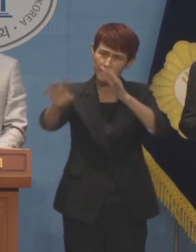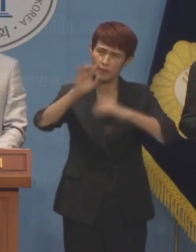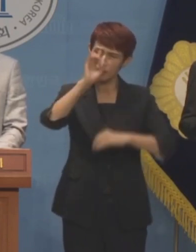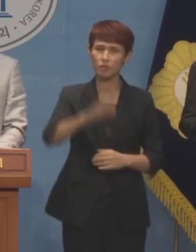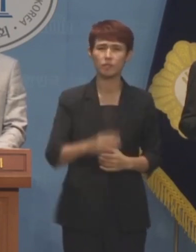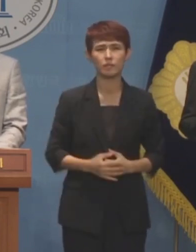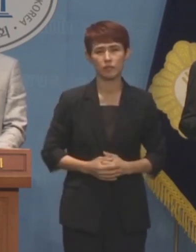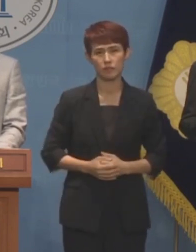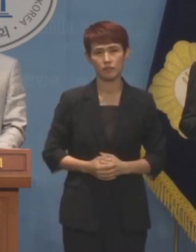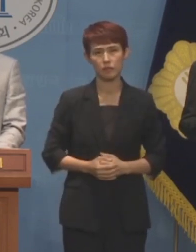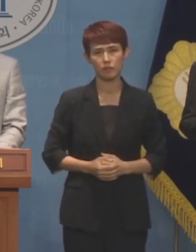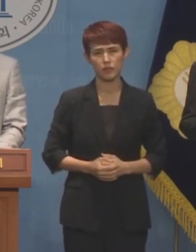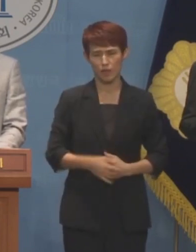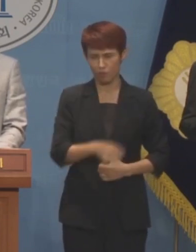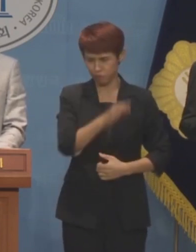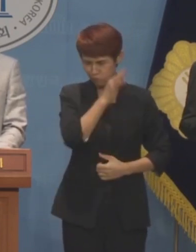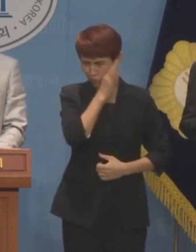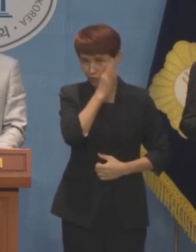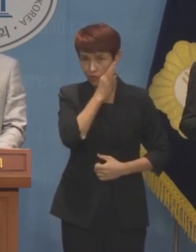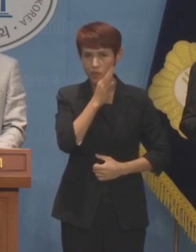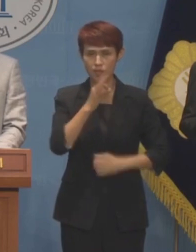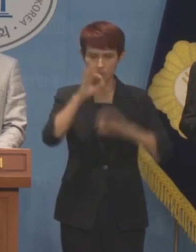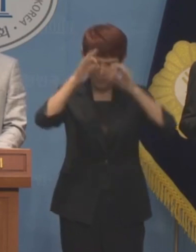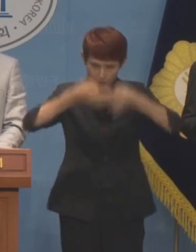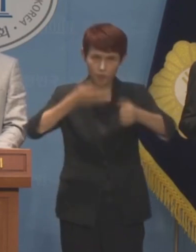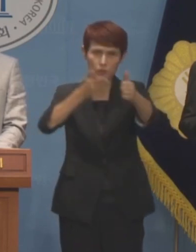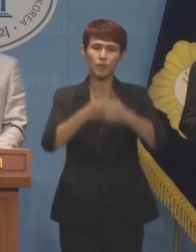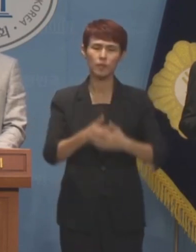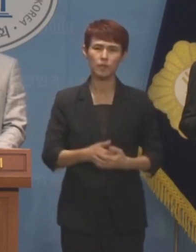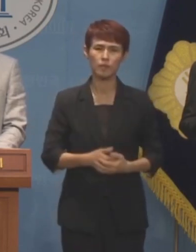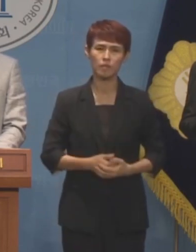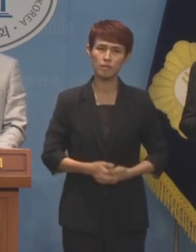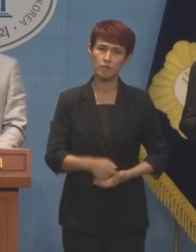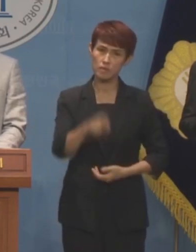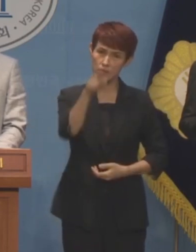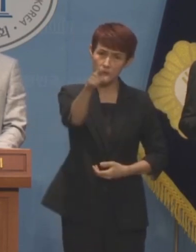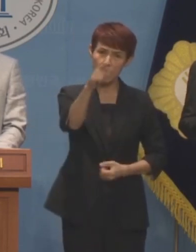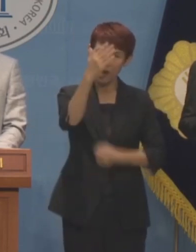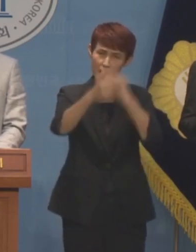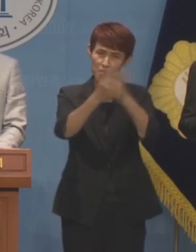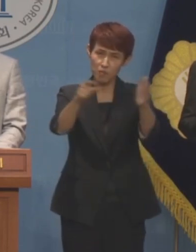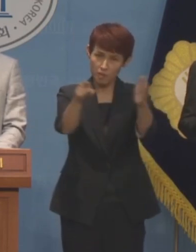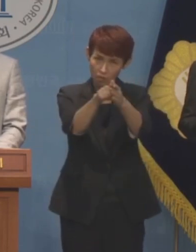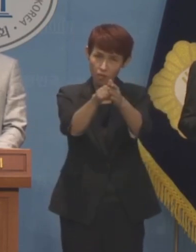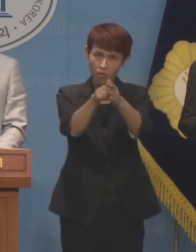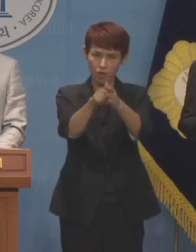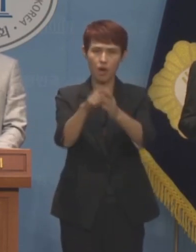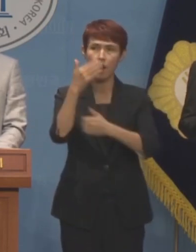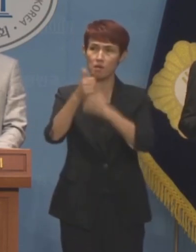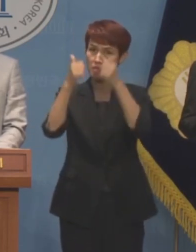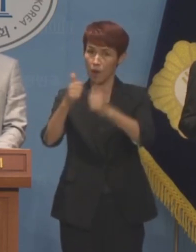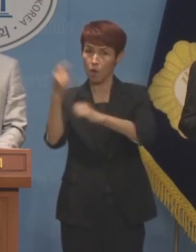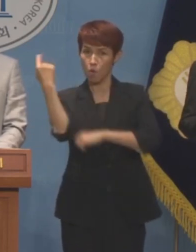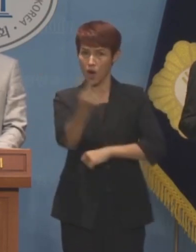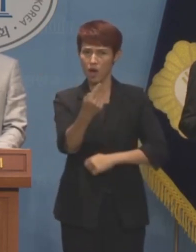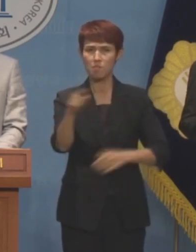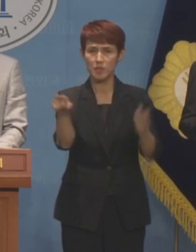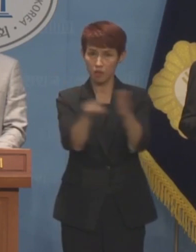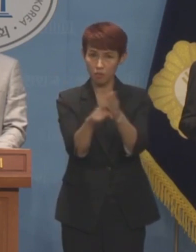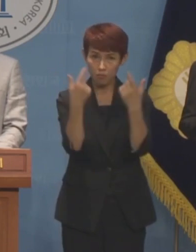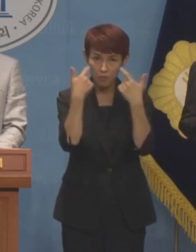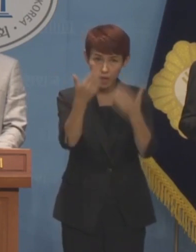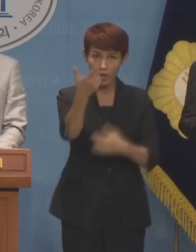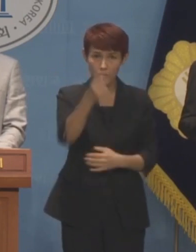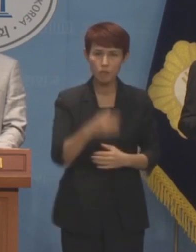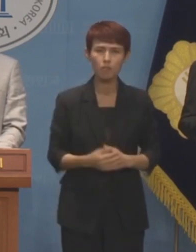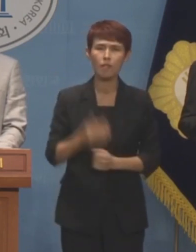됩니다. 부끄러운 줄 아십시오. 당신도 하나님을 믿는다고 하니 심판도 믿을 것입니다. 좋습니다.